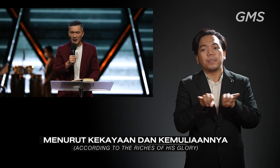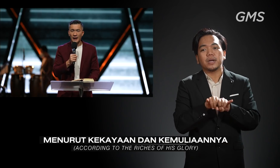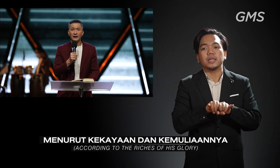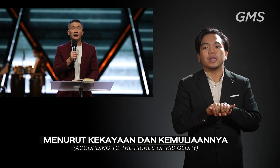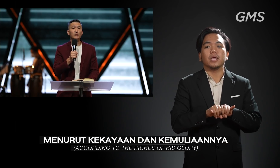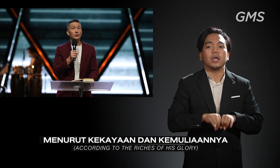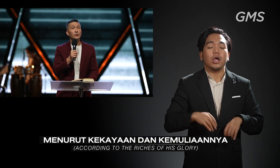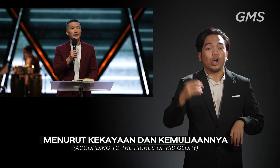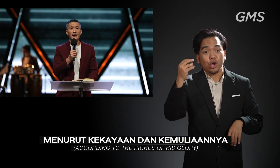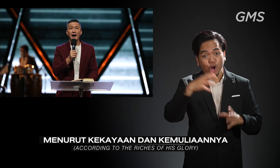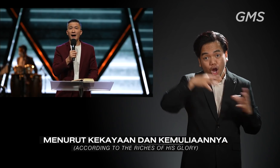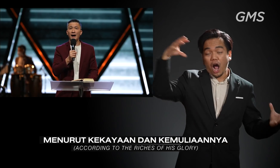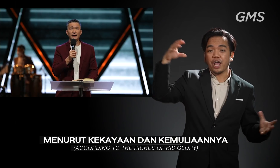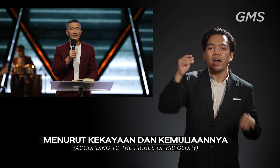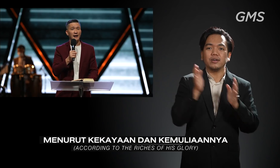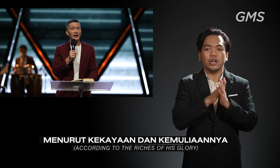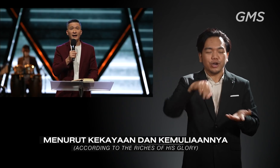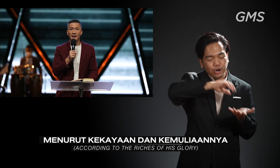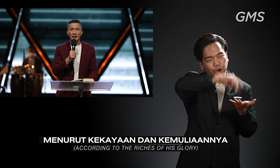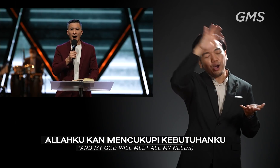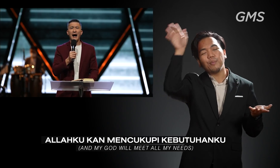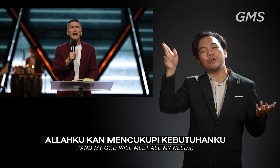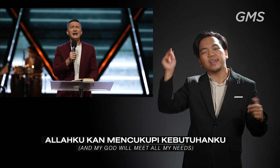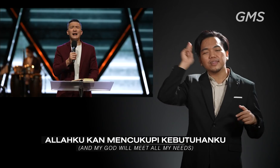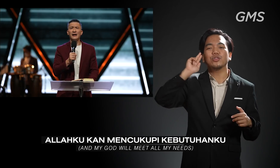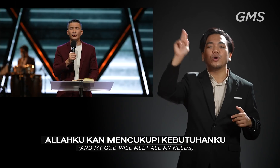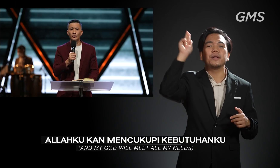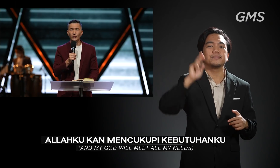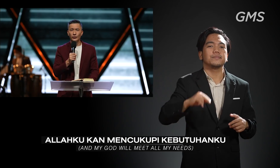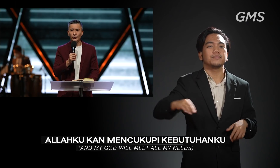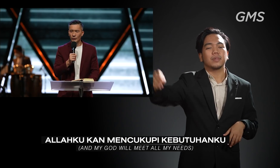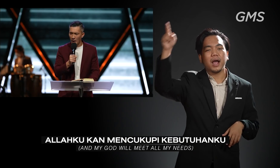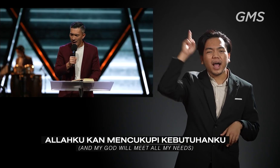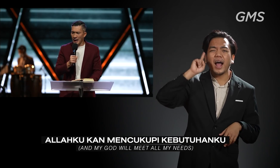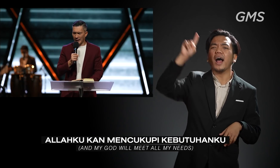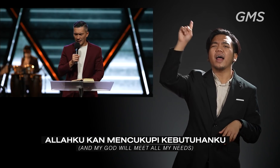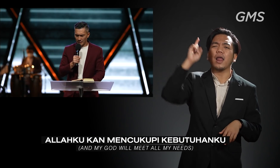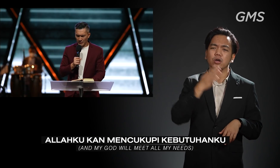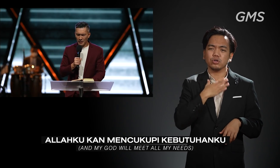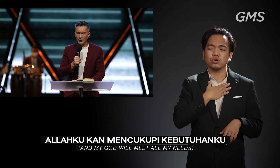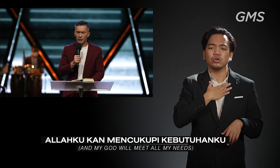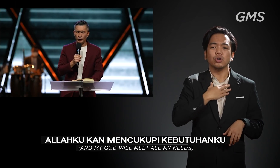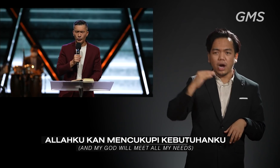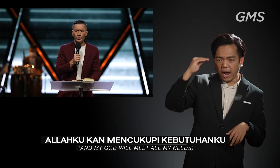kekayaan dan kemuliaannya. Allahku kan